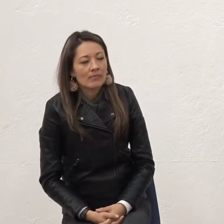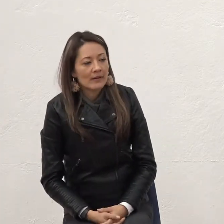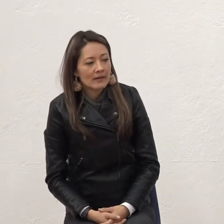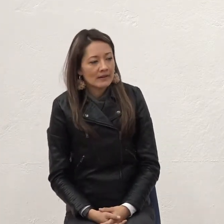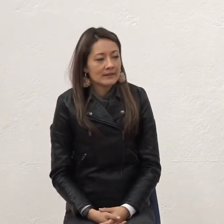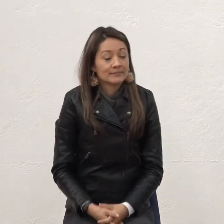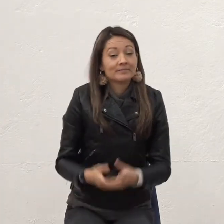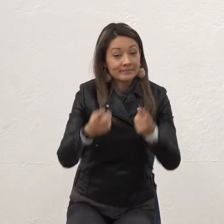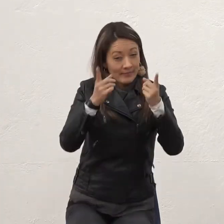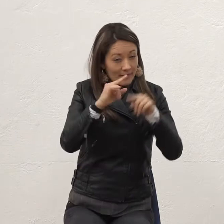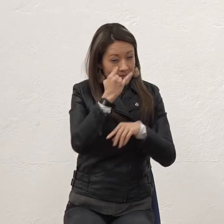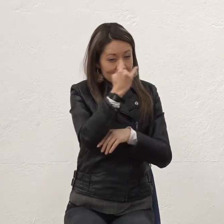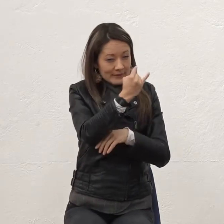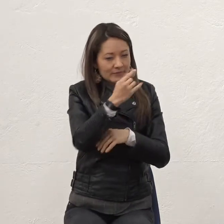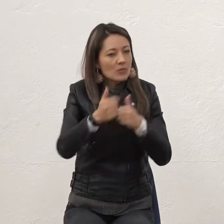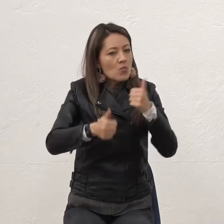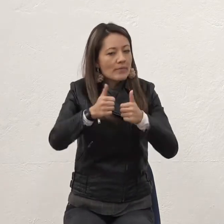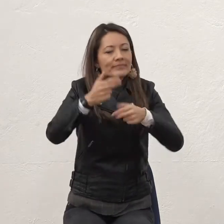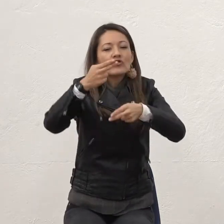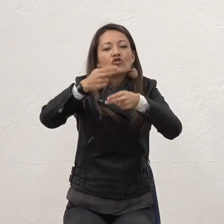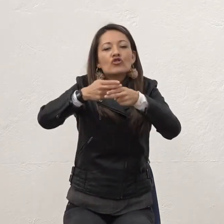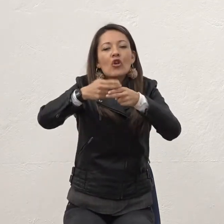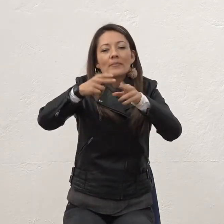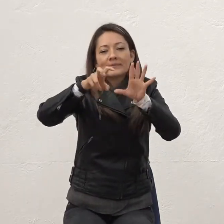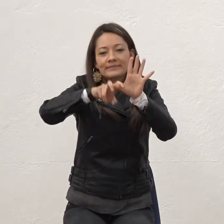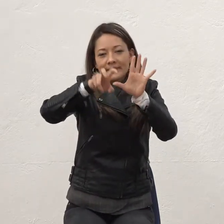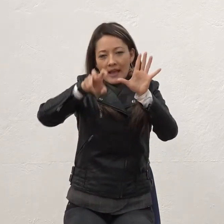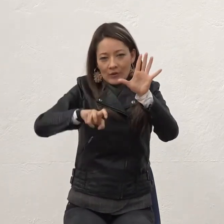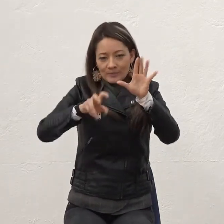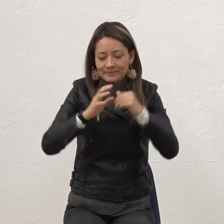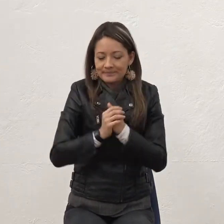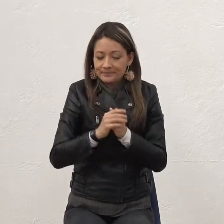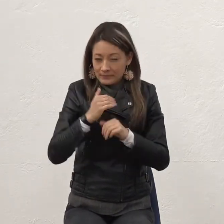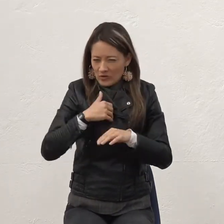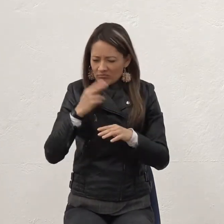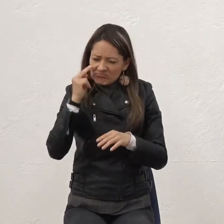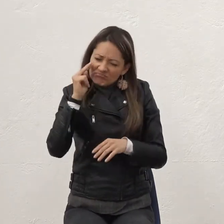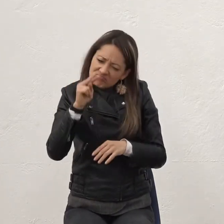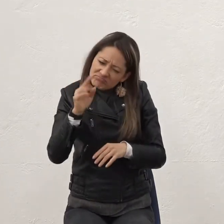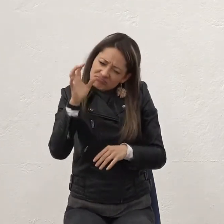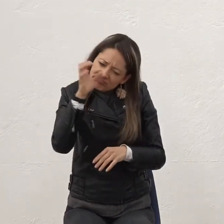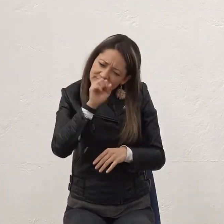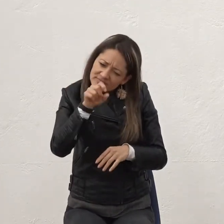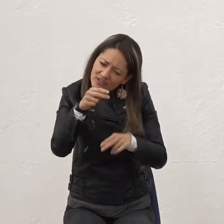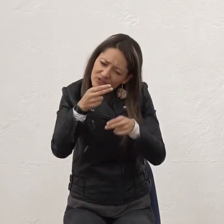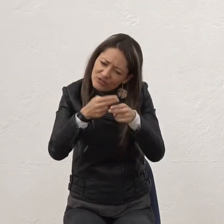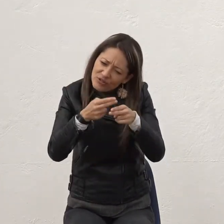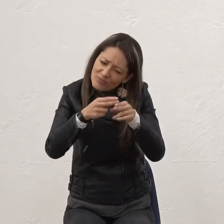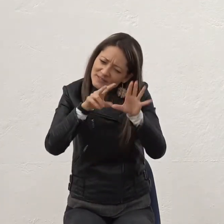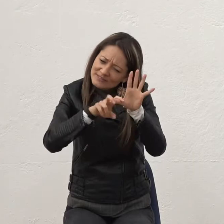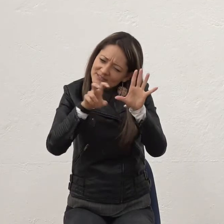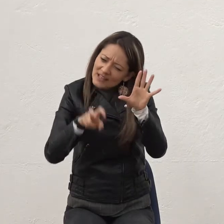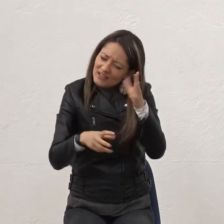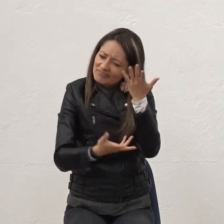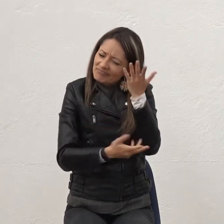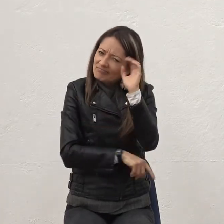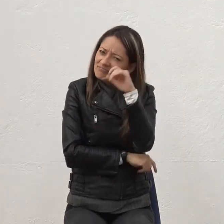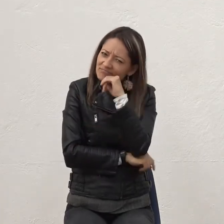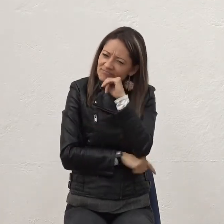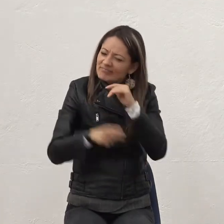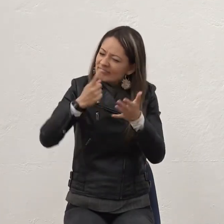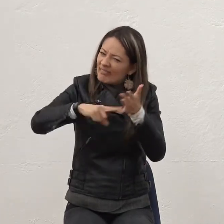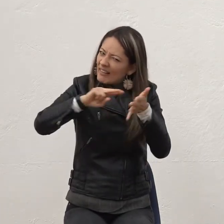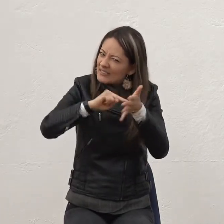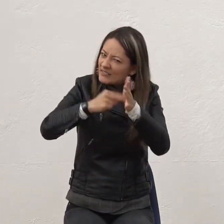También me llamó la atención el nombre de Zaqueo. Yo estaba mirando y dije, Zaqueo, algo debe significar